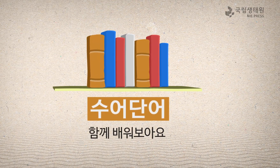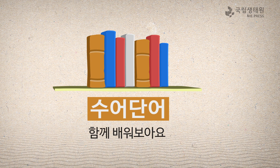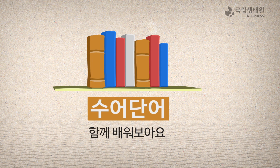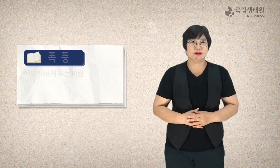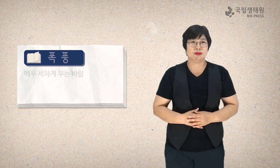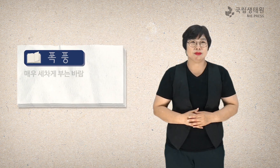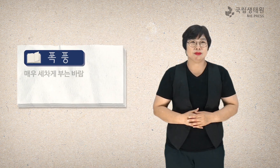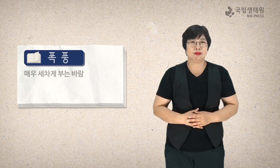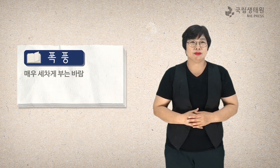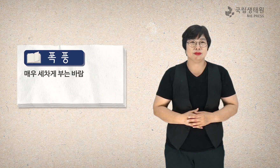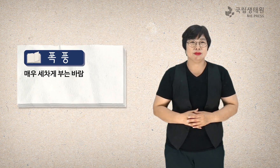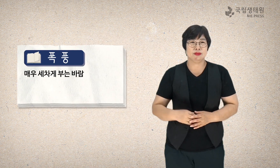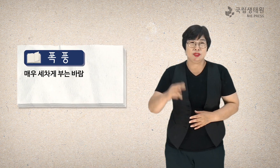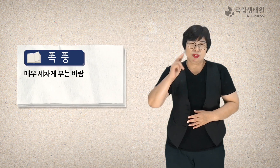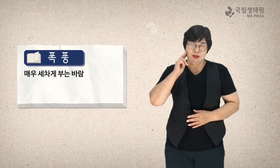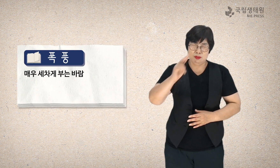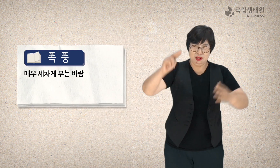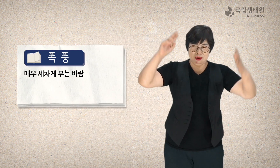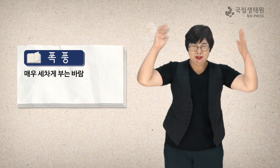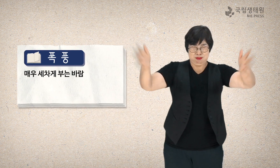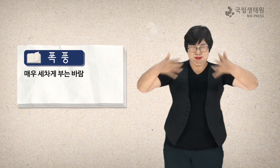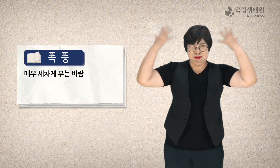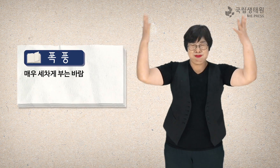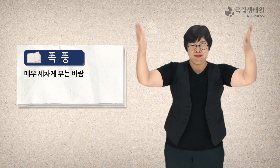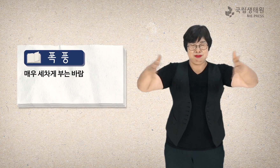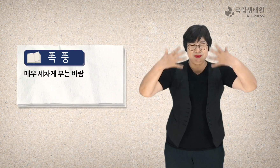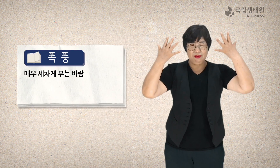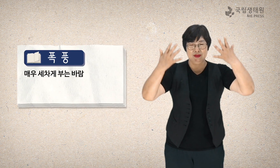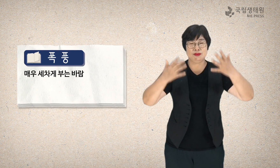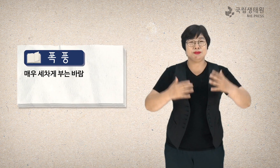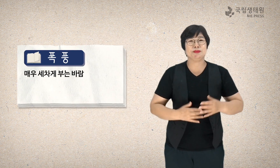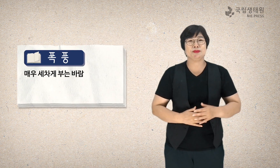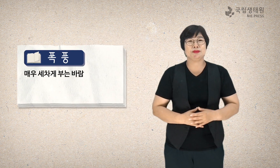하지만 애벌레에서 어른벌레가 될 때 입이 사라지고 없단다.